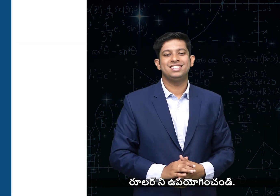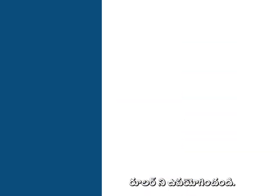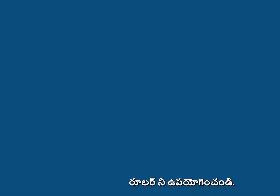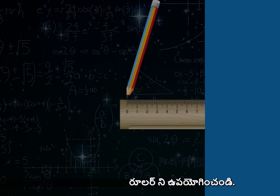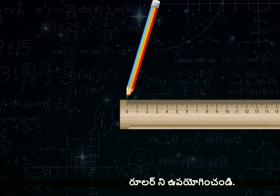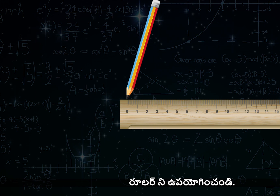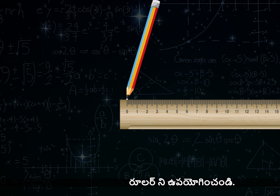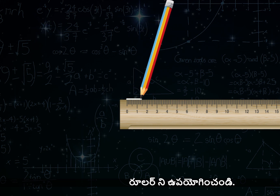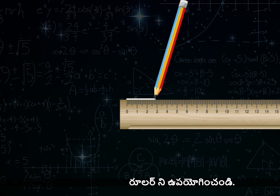ఉపయోగించండి.